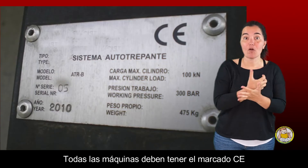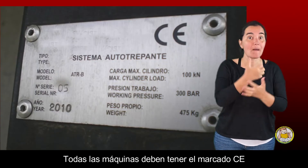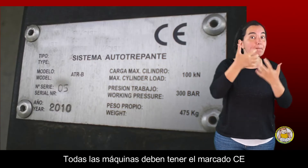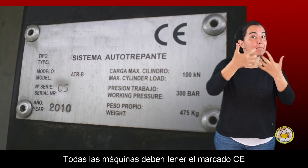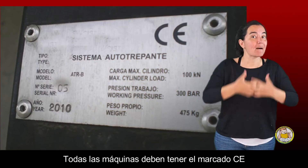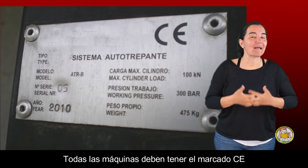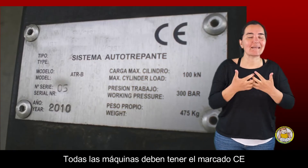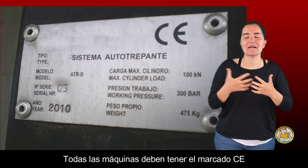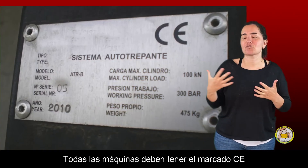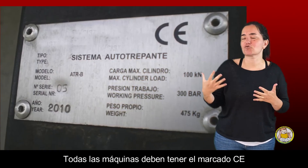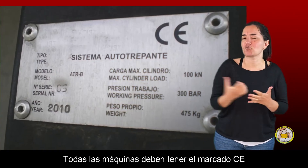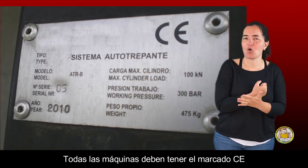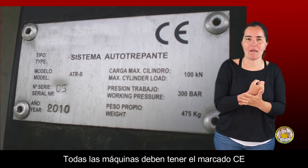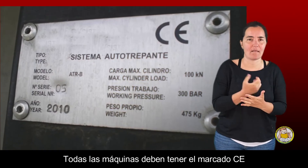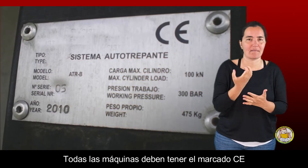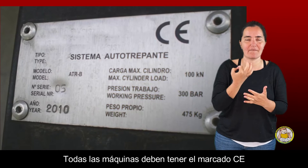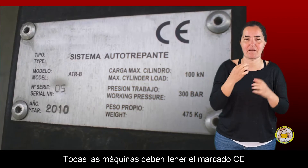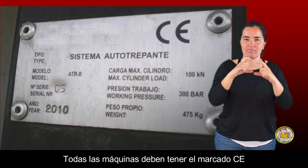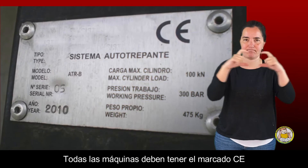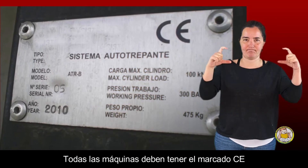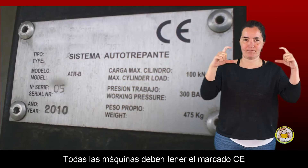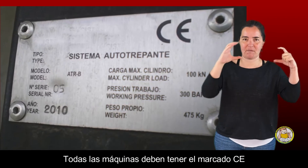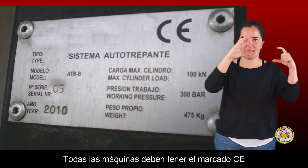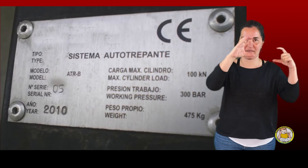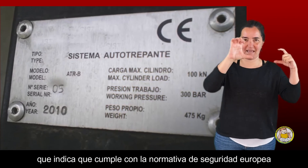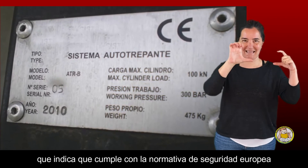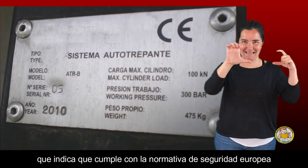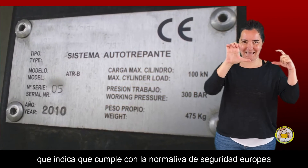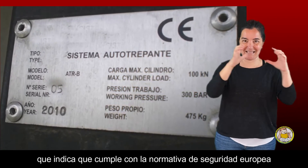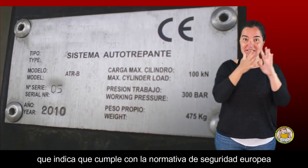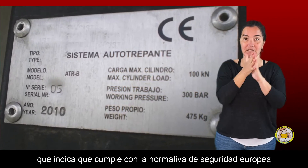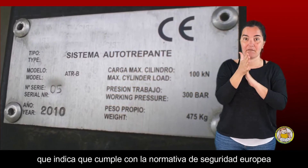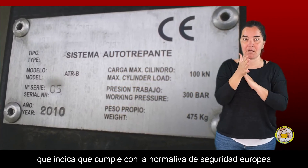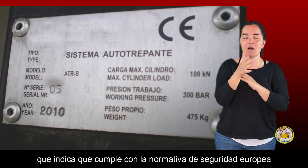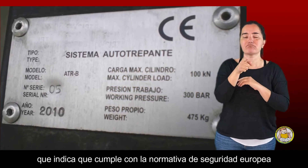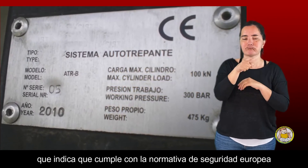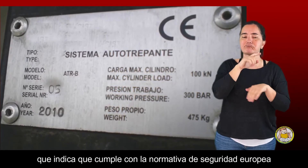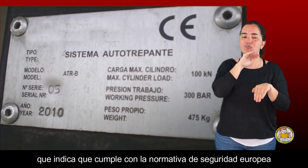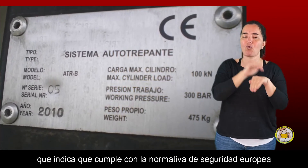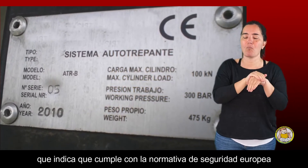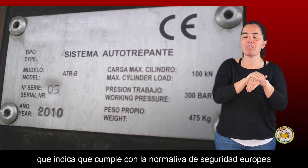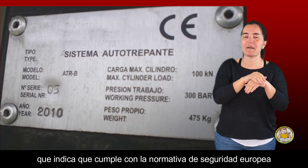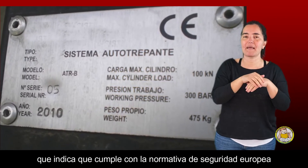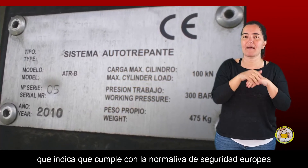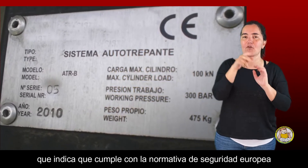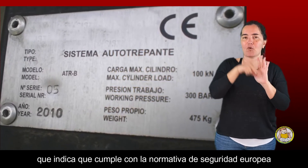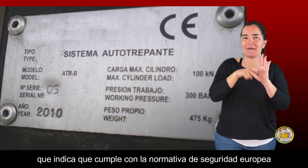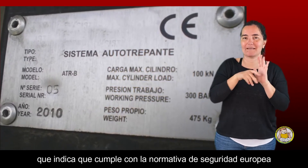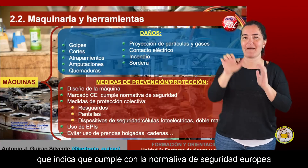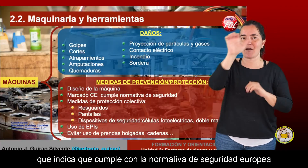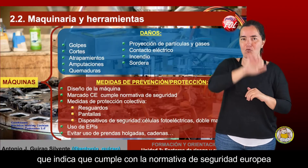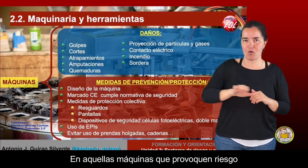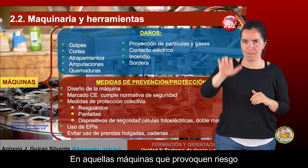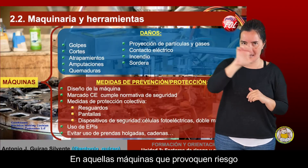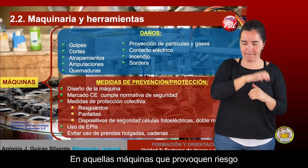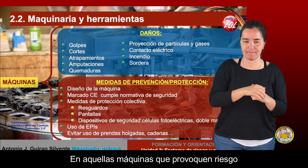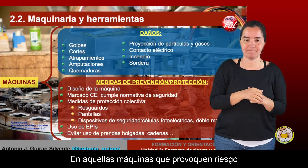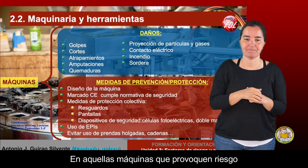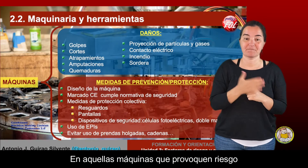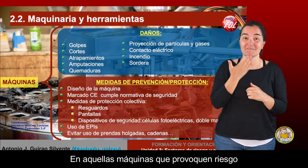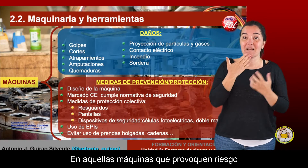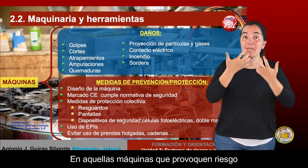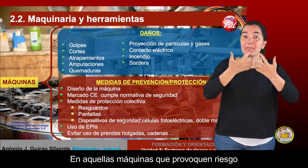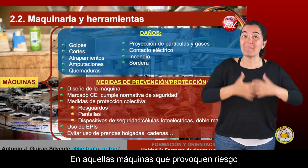las máquinas deben tener el marcado CE, que indica que cumple con la normativa de seguridad europea. En